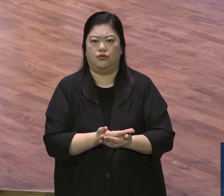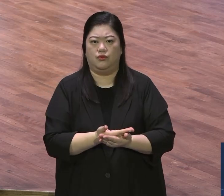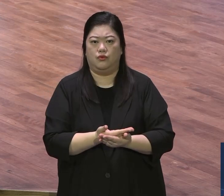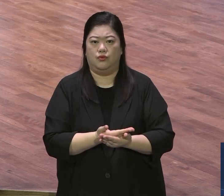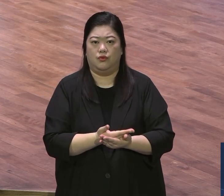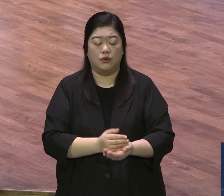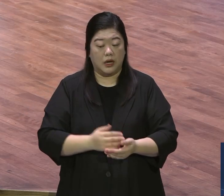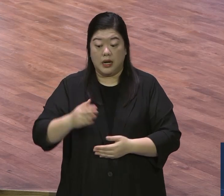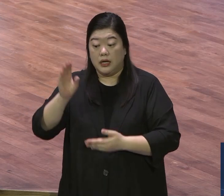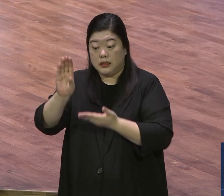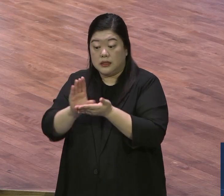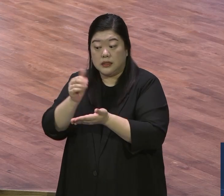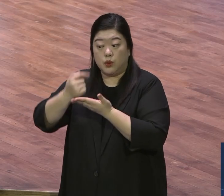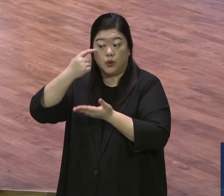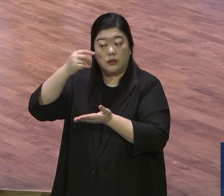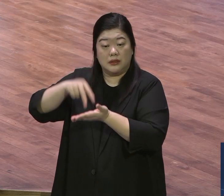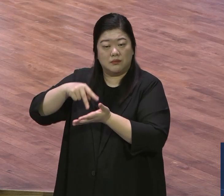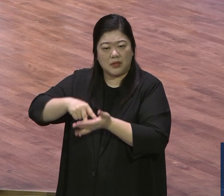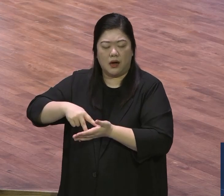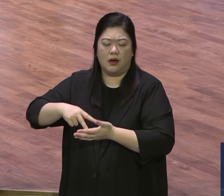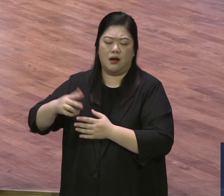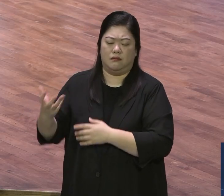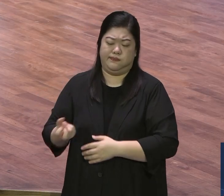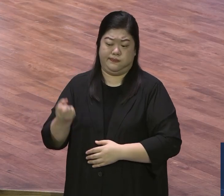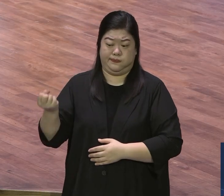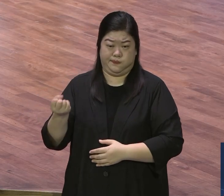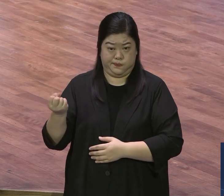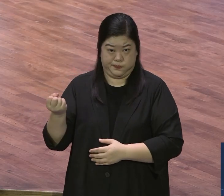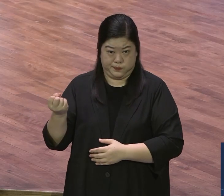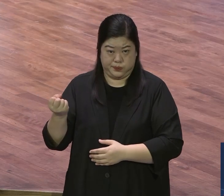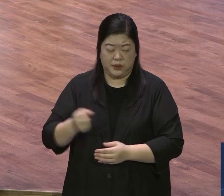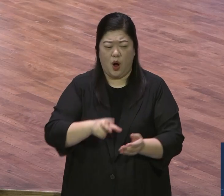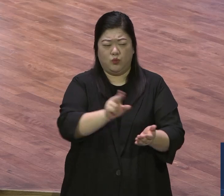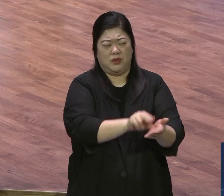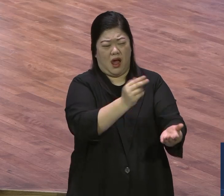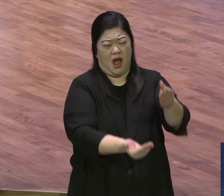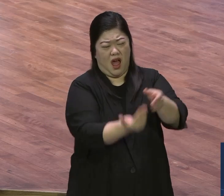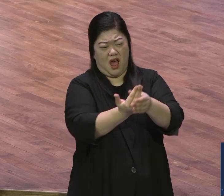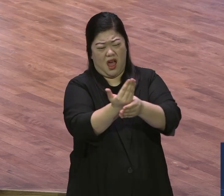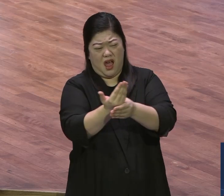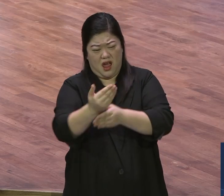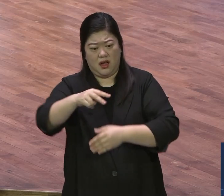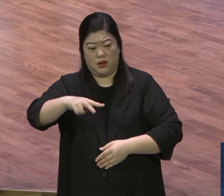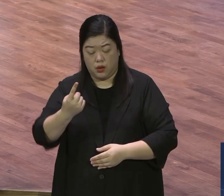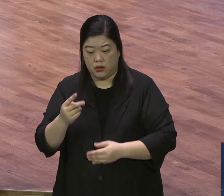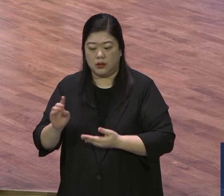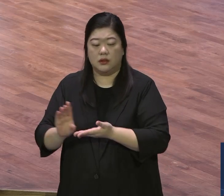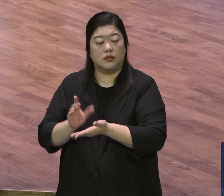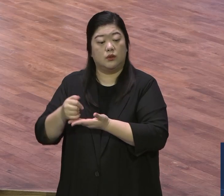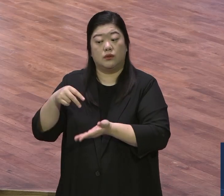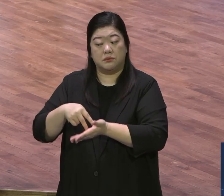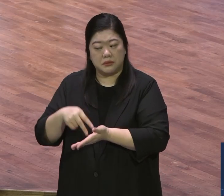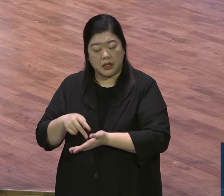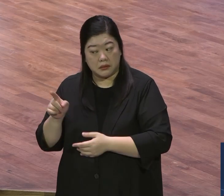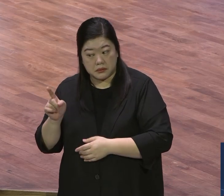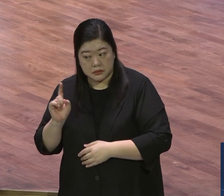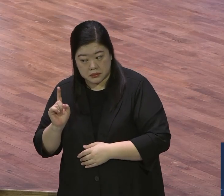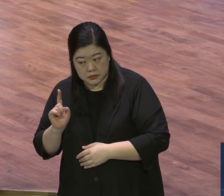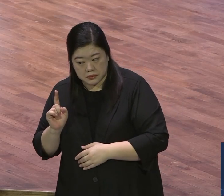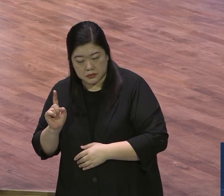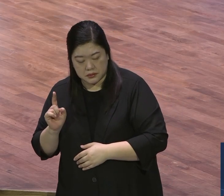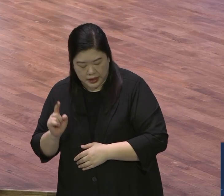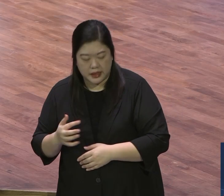그리스도의 눈을 가지고 바라보는 이 보금적 체질, 이것이 되어야 되는데 오늘 본문에 보면 예수님께서